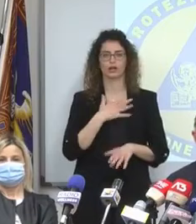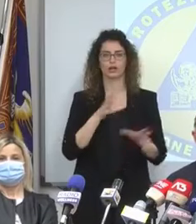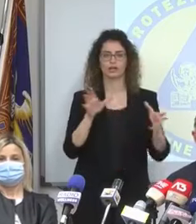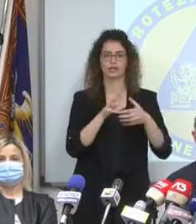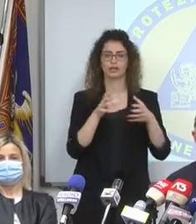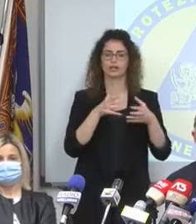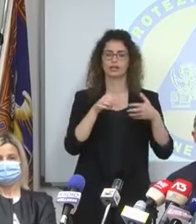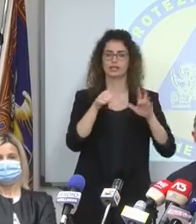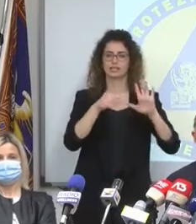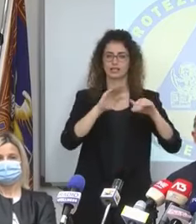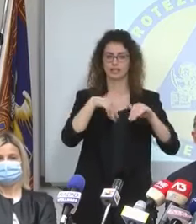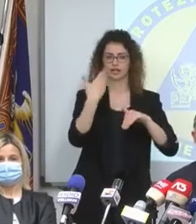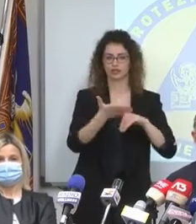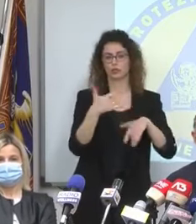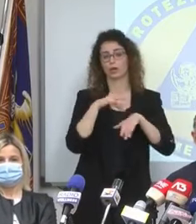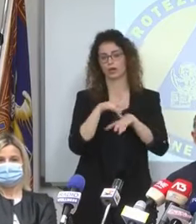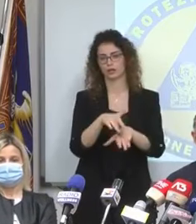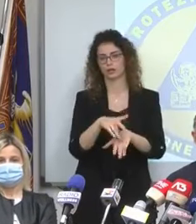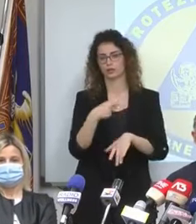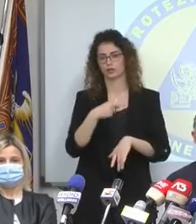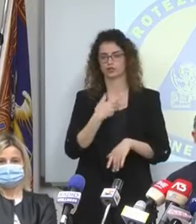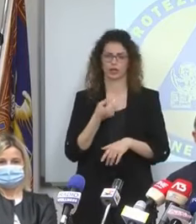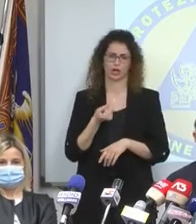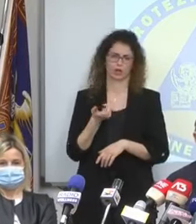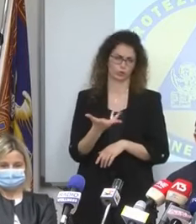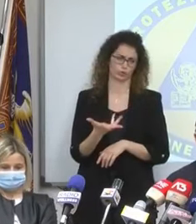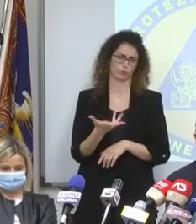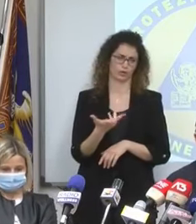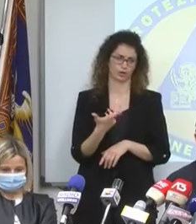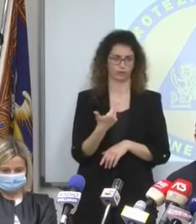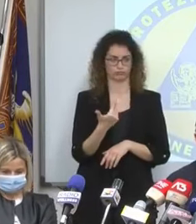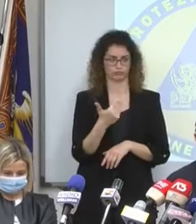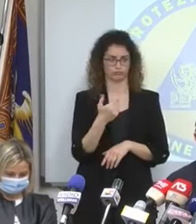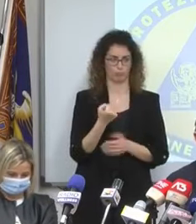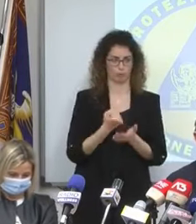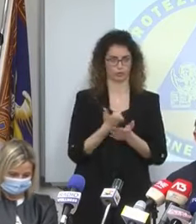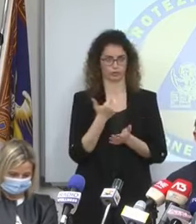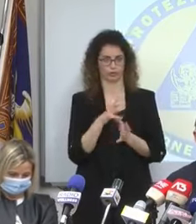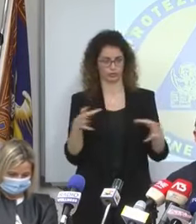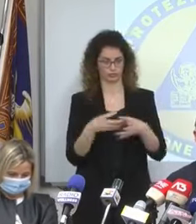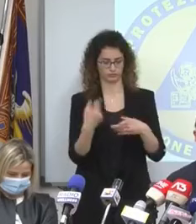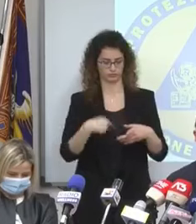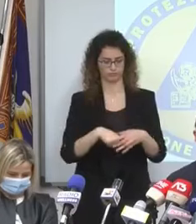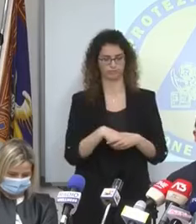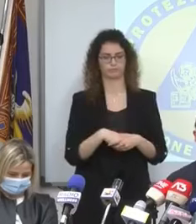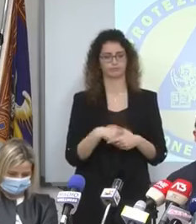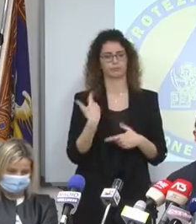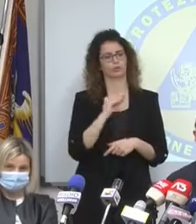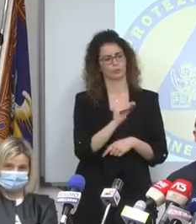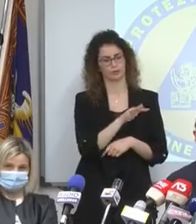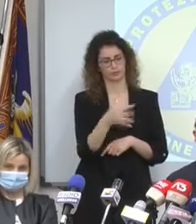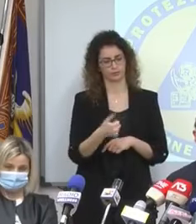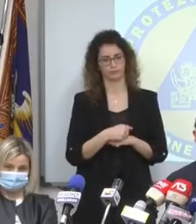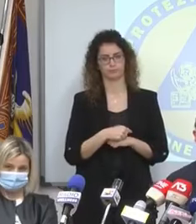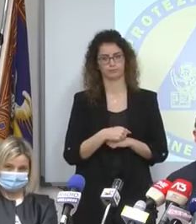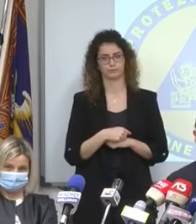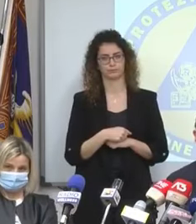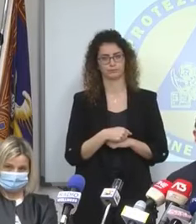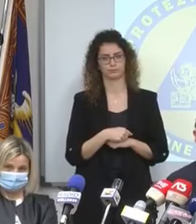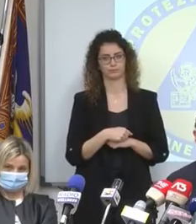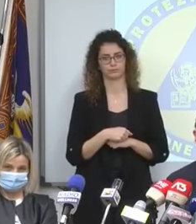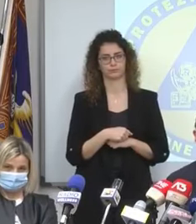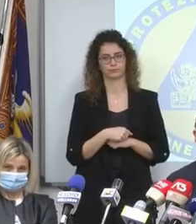accompagnatori. Over 65, per cui parliamo di numeri anche abbastanza grossi in quella categoria. La domanda invece